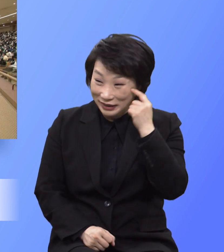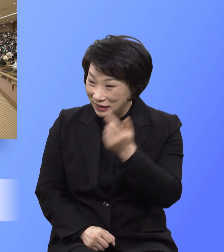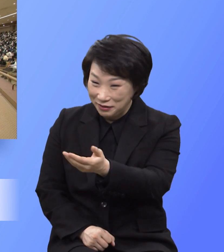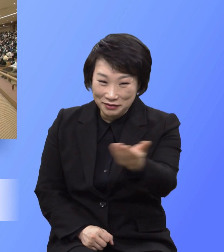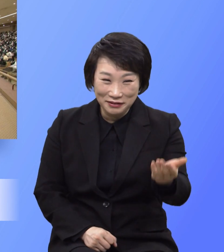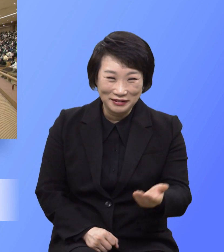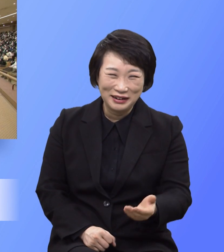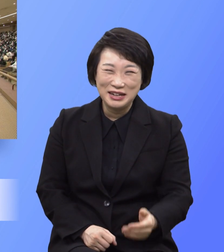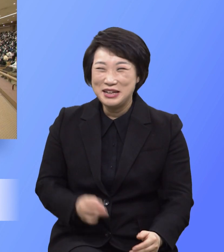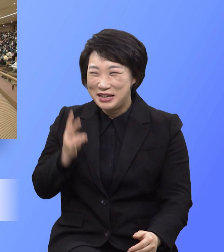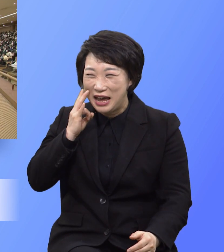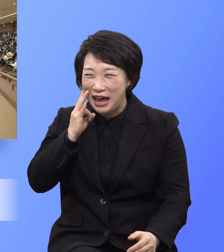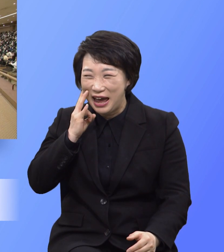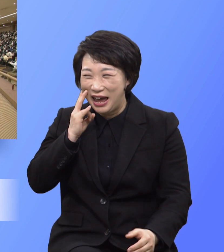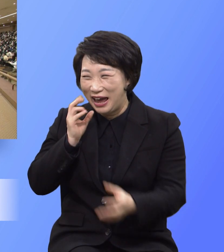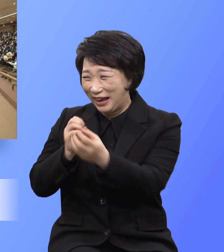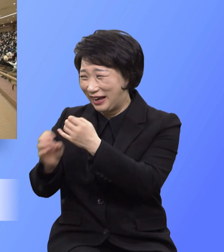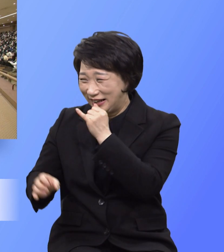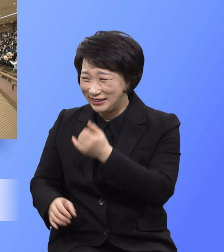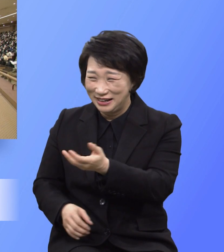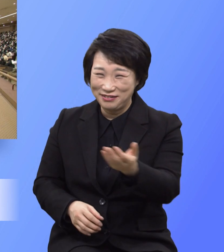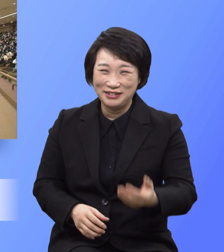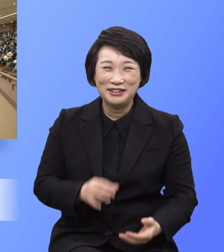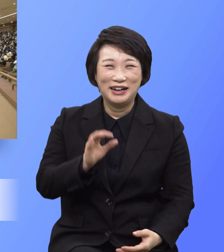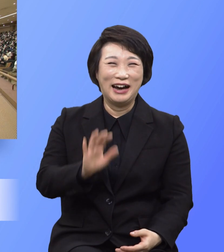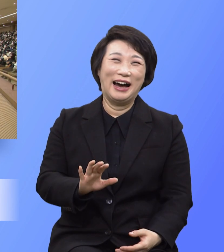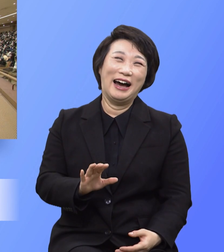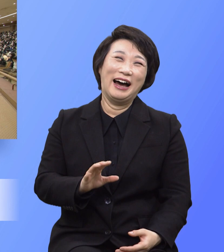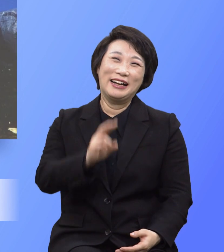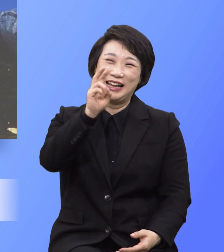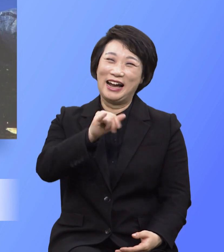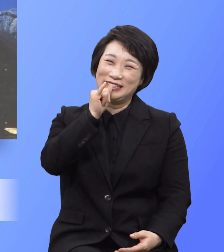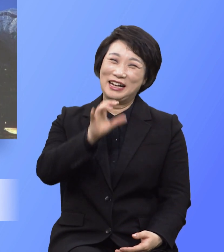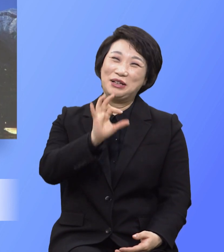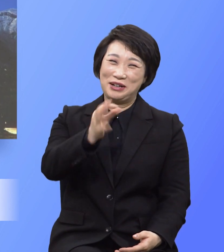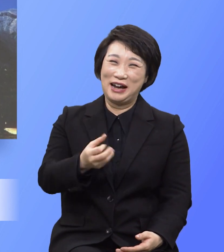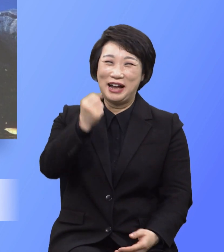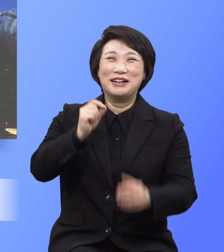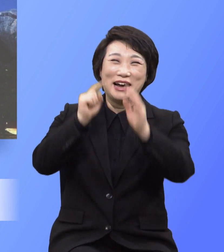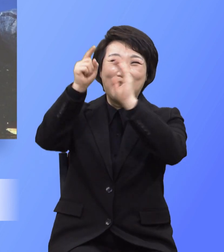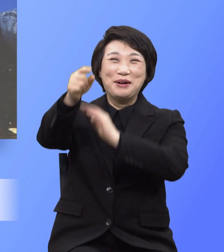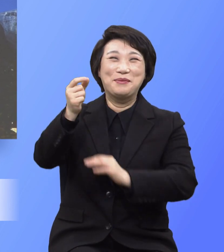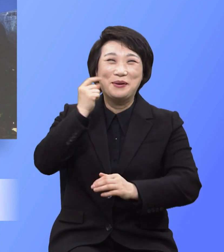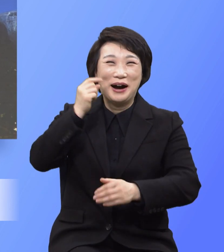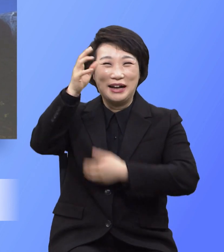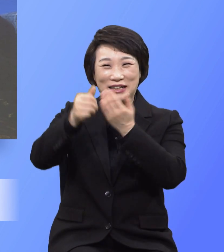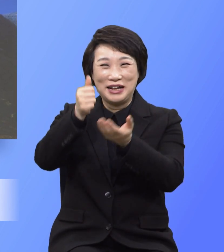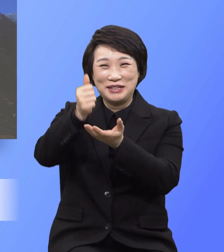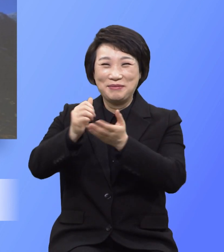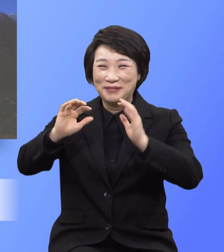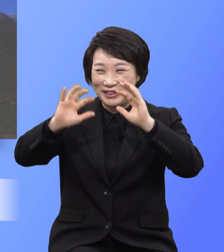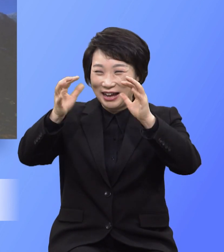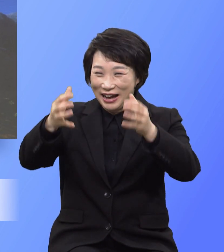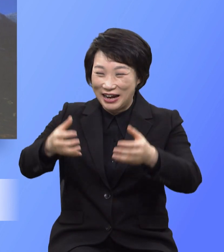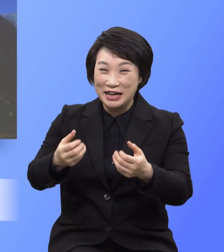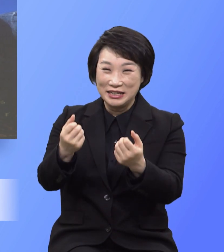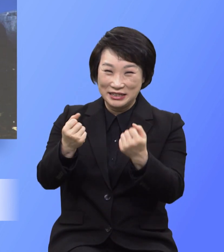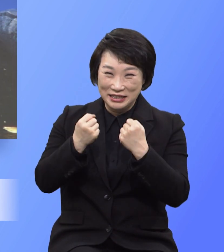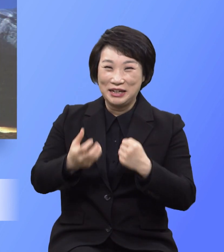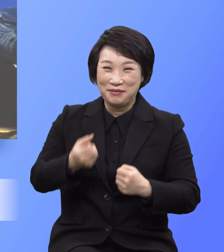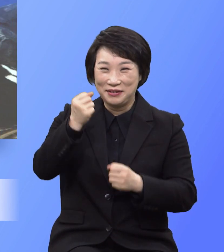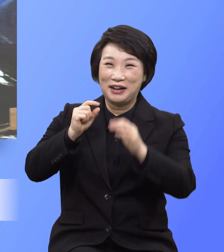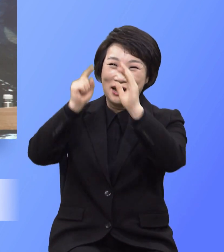감사해요. 돈으로도 못 가요, 하나님 나라.